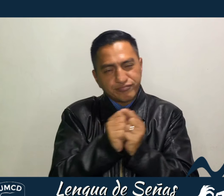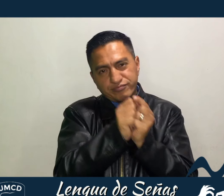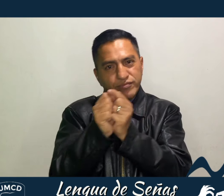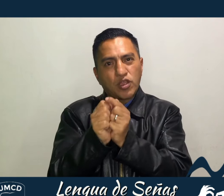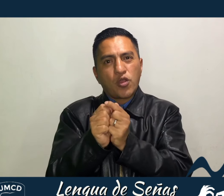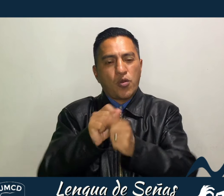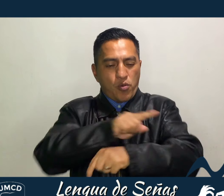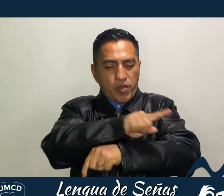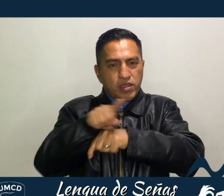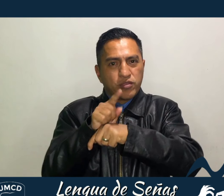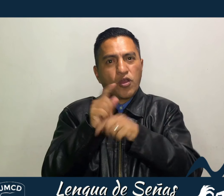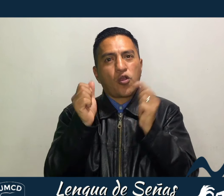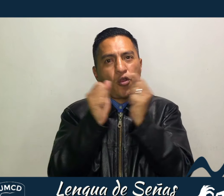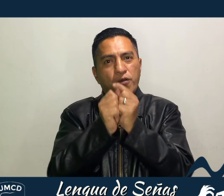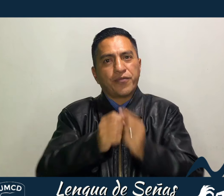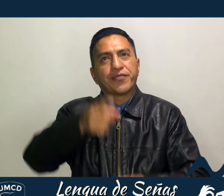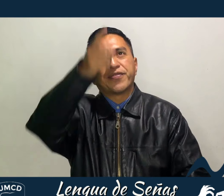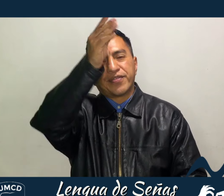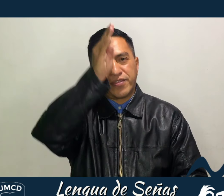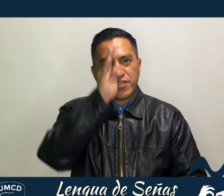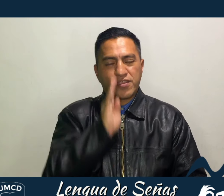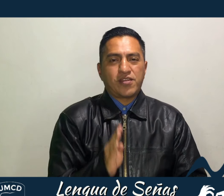Momento con Dios.